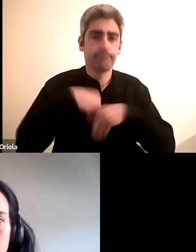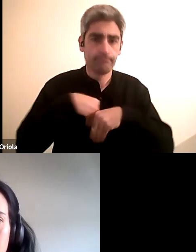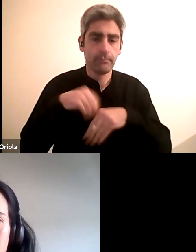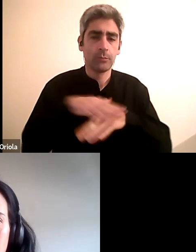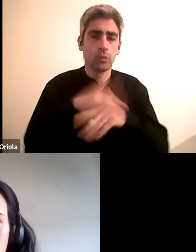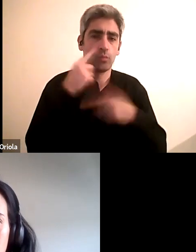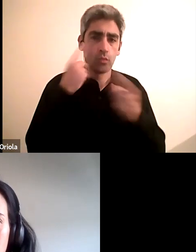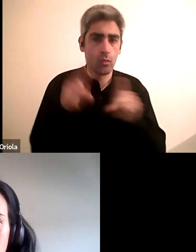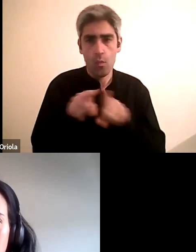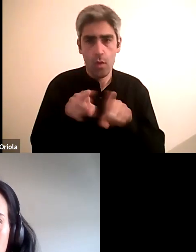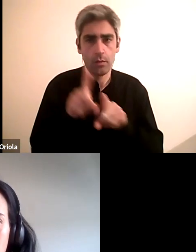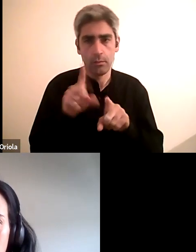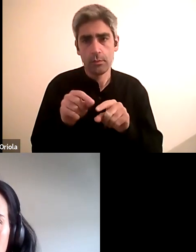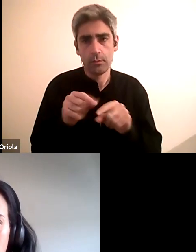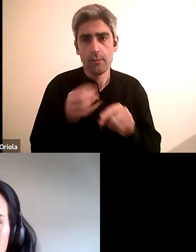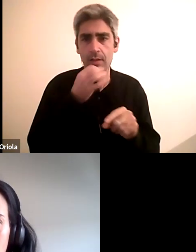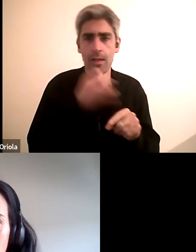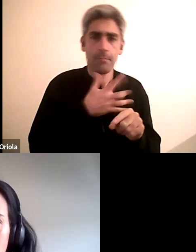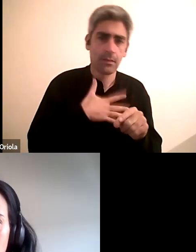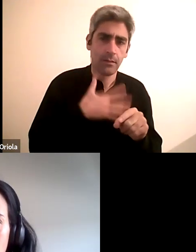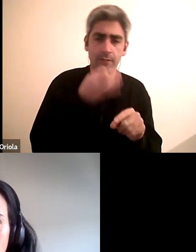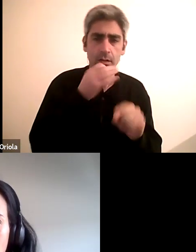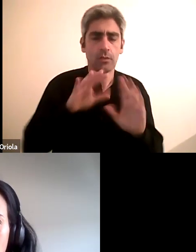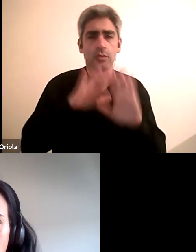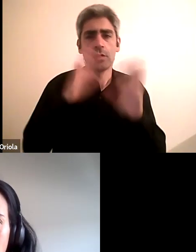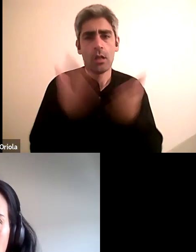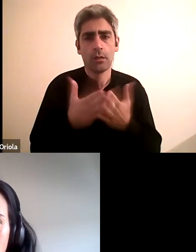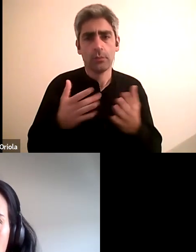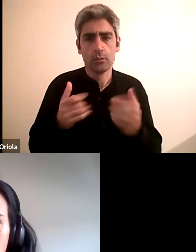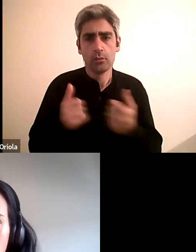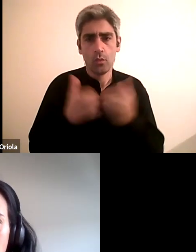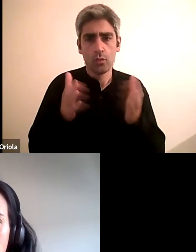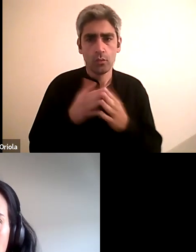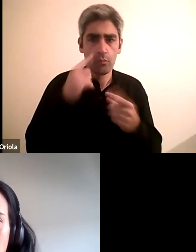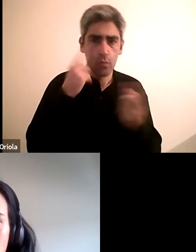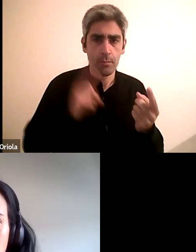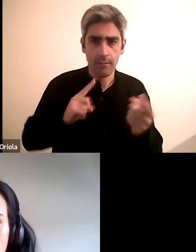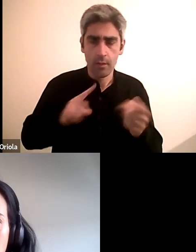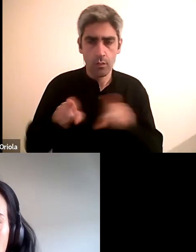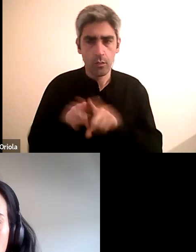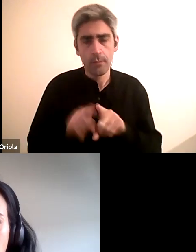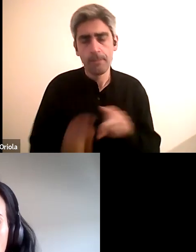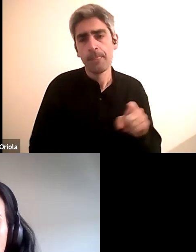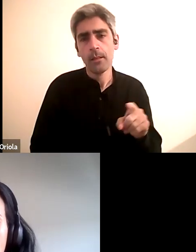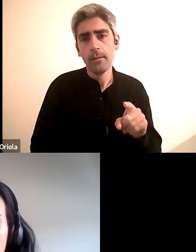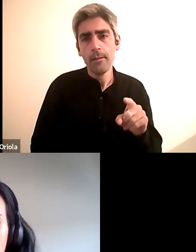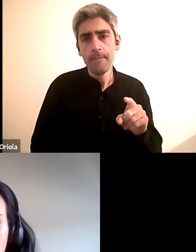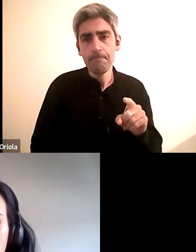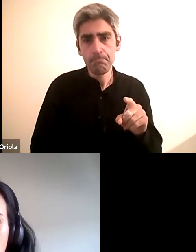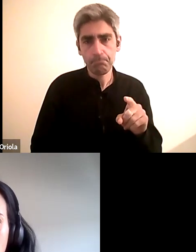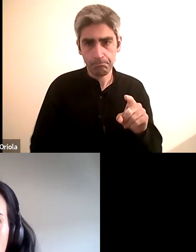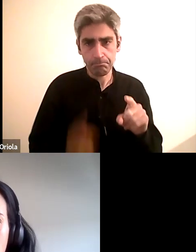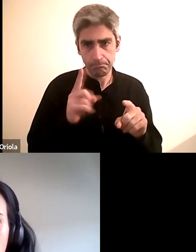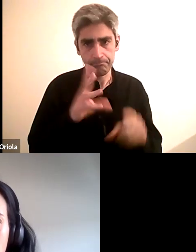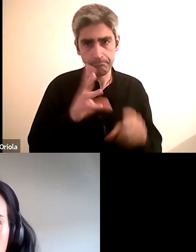pública também, naturalmente, portanto, quando eu falo em empresas estou a falar dos empregadores, o empregador público e privado. Os empregadores vão ter que